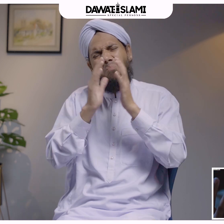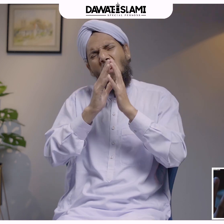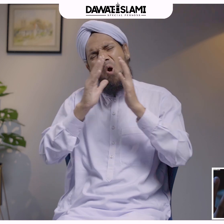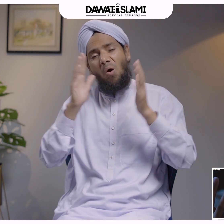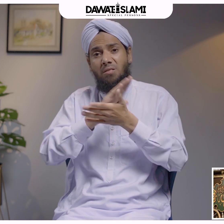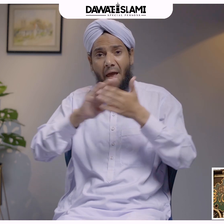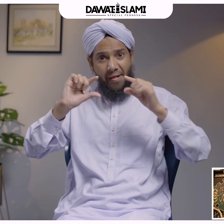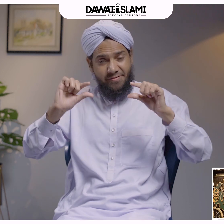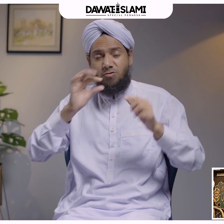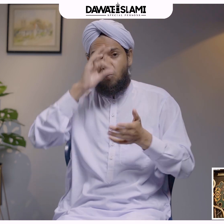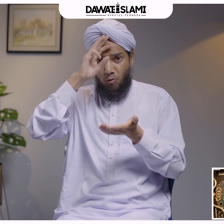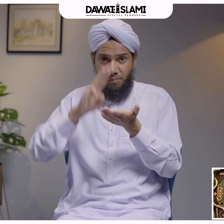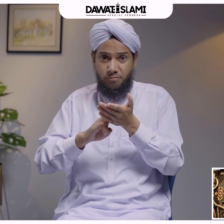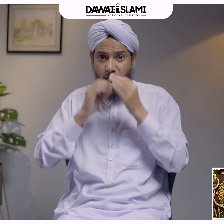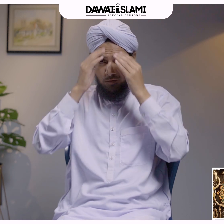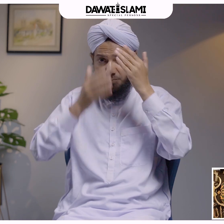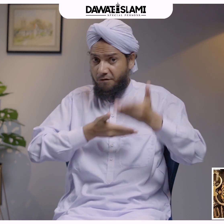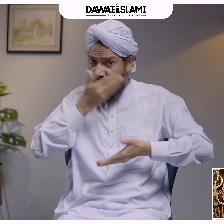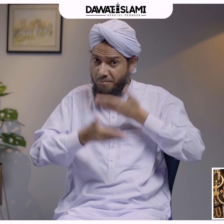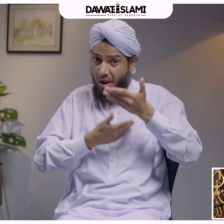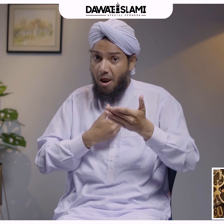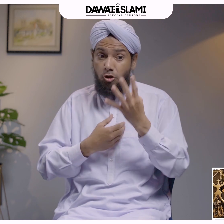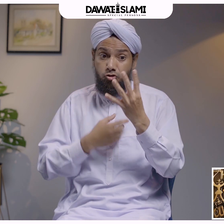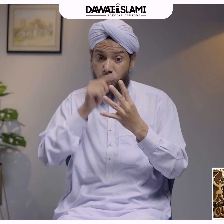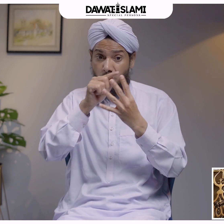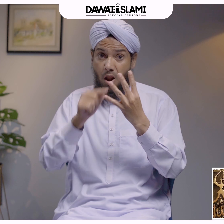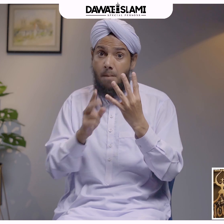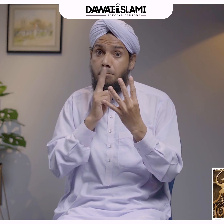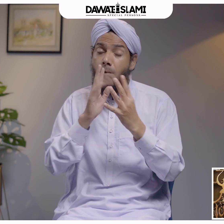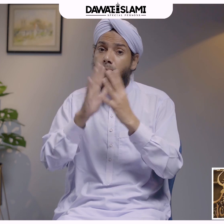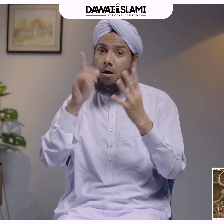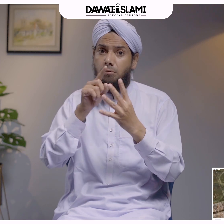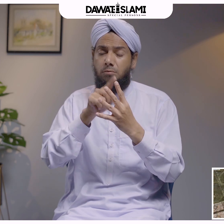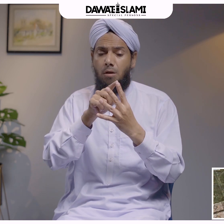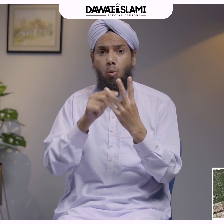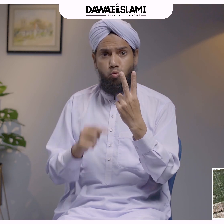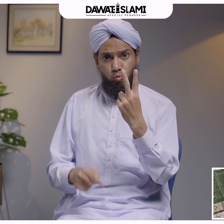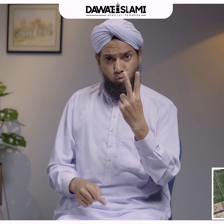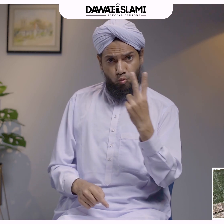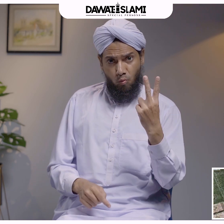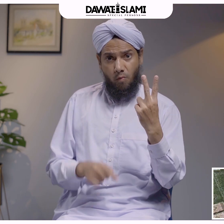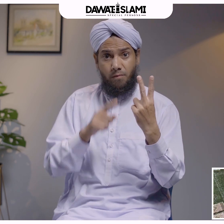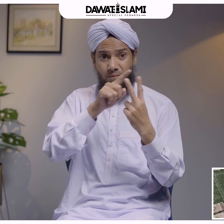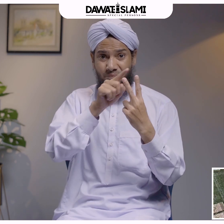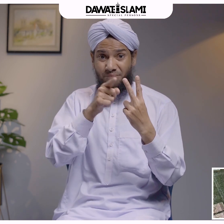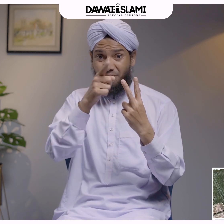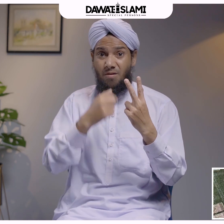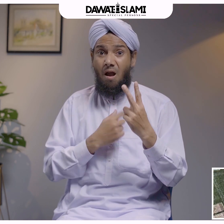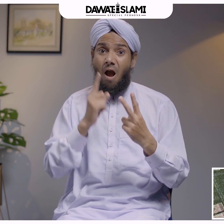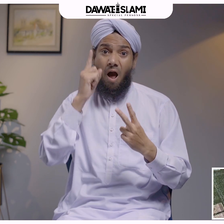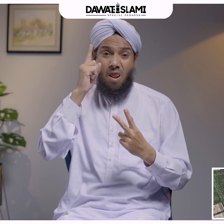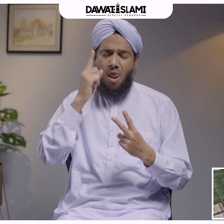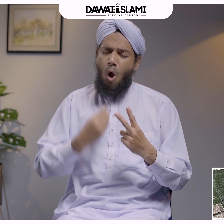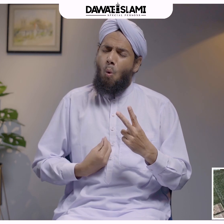کی کثرت کیجیے کہ حدیث شریف ہے کہ آپ صلی اللہ علیہ وآلہ وسلم نے ارشاد فرمایا، 4 باتوں کی کثرت کرو، ان میں سے 2 ایسی